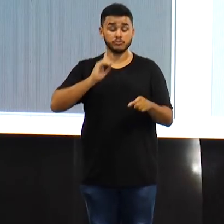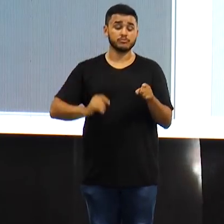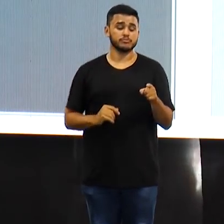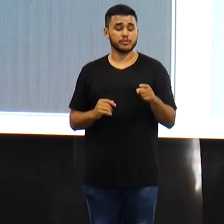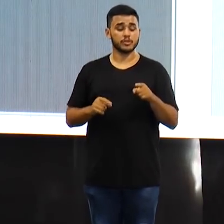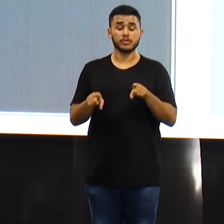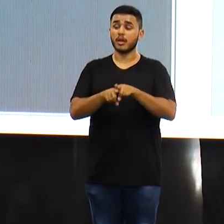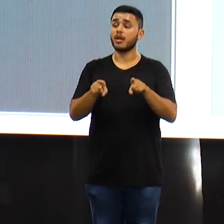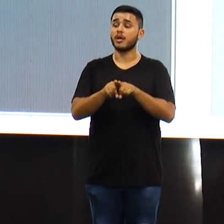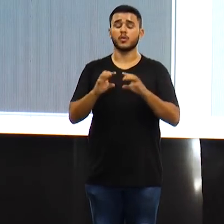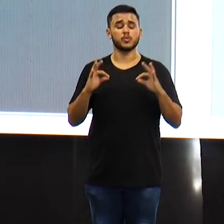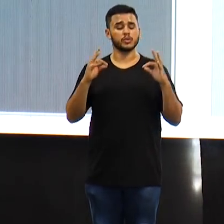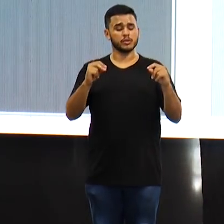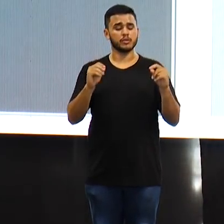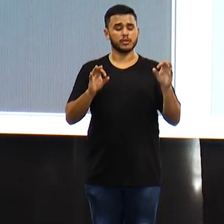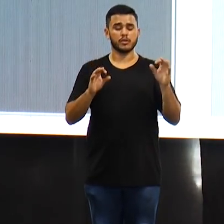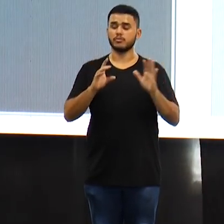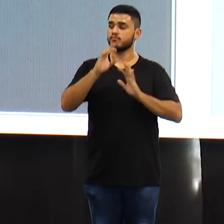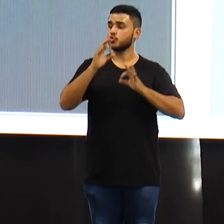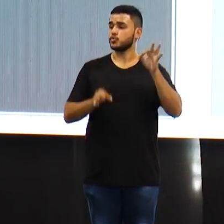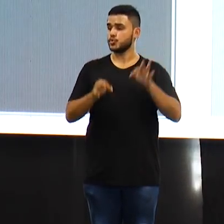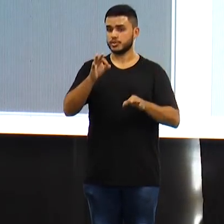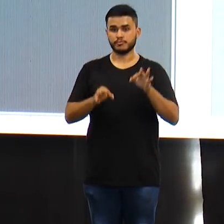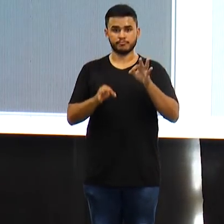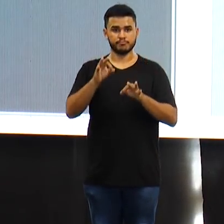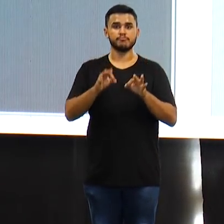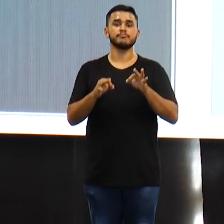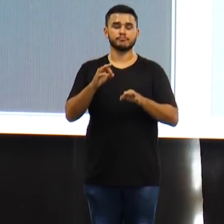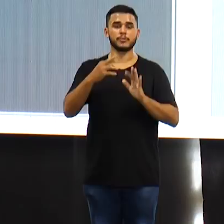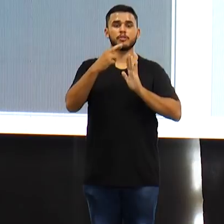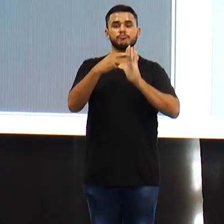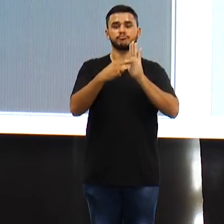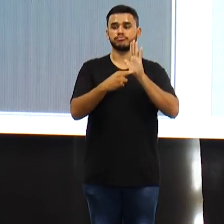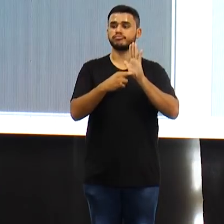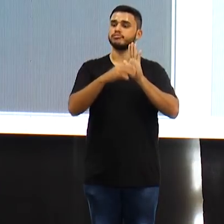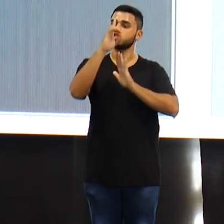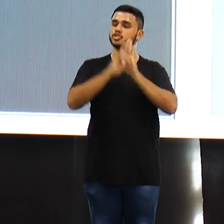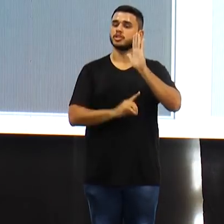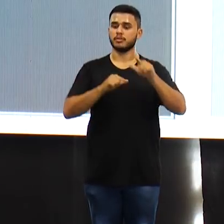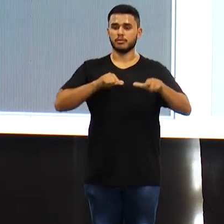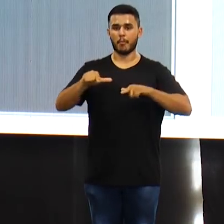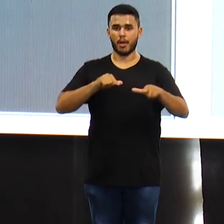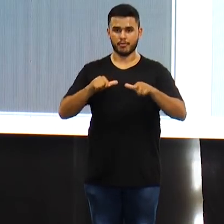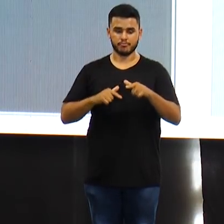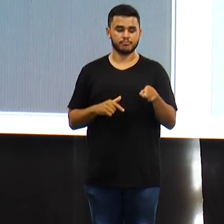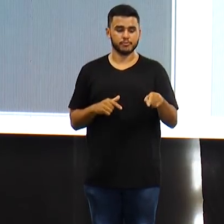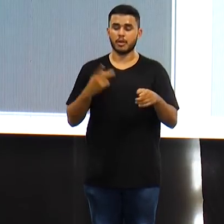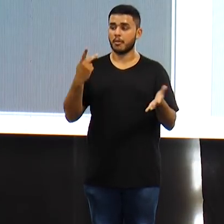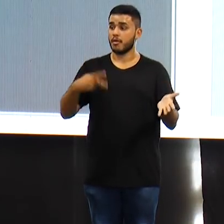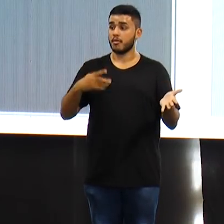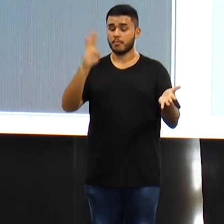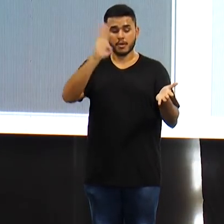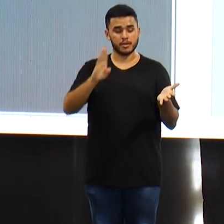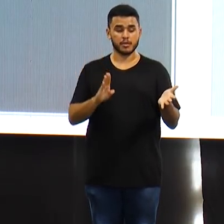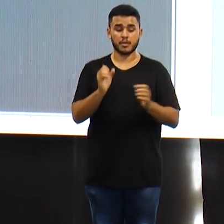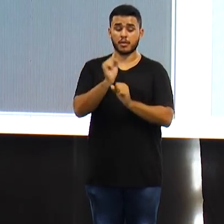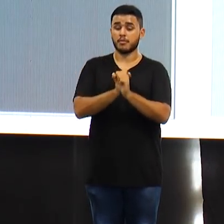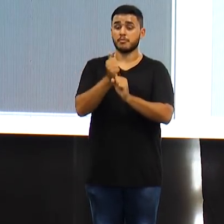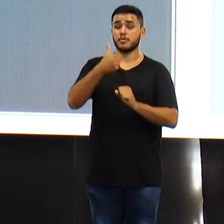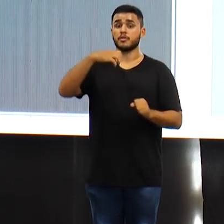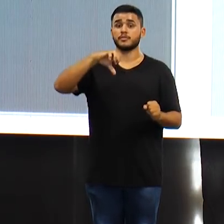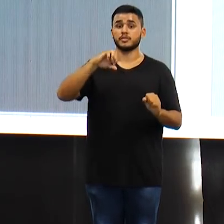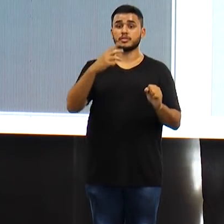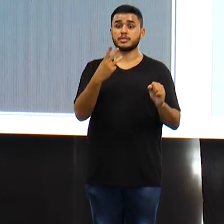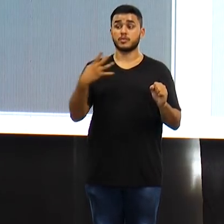E o estabelecimento da justiça no trabalho no Brasil, certo? Isso é a Constituição de quando?